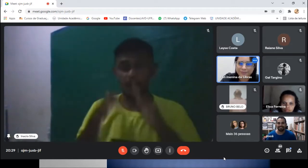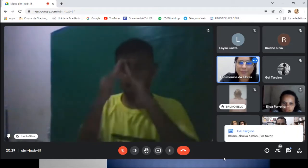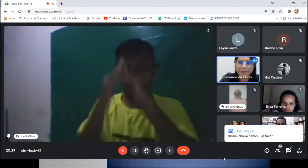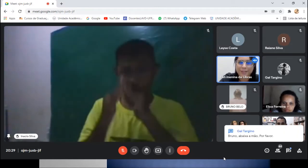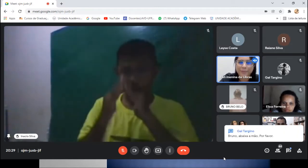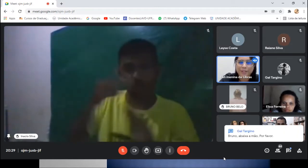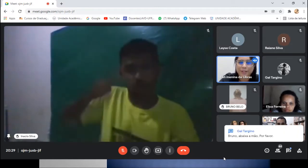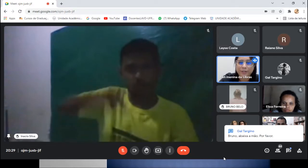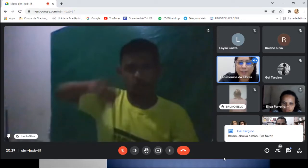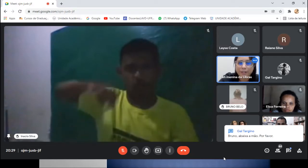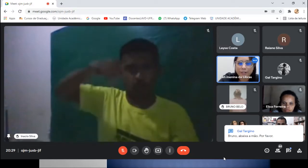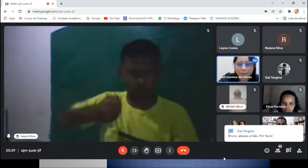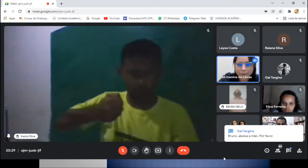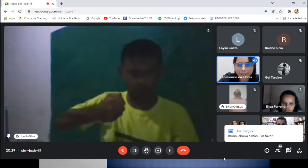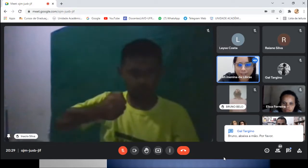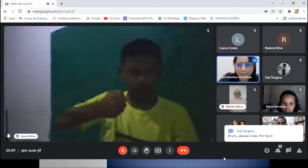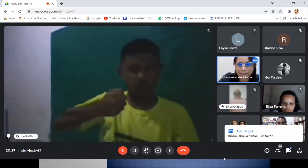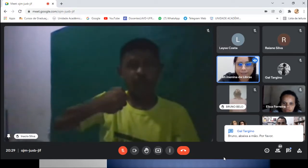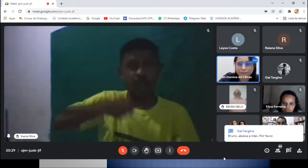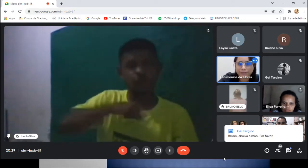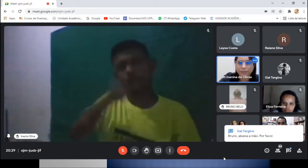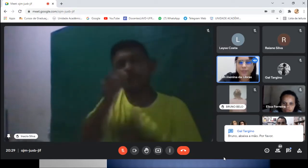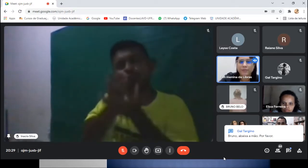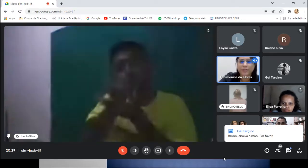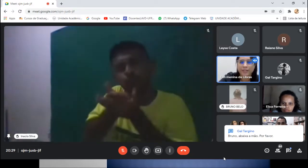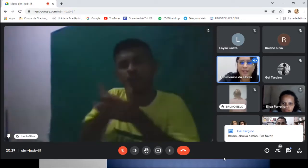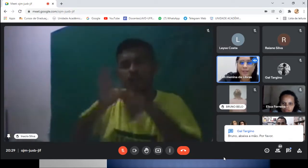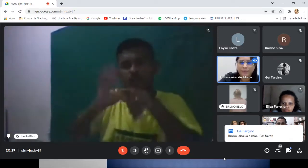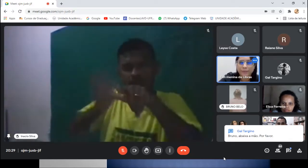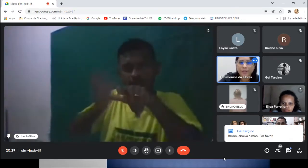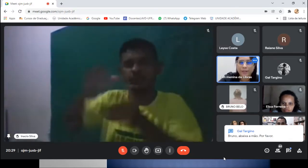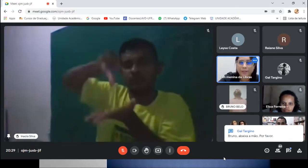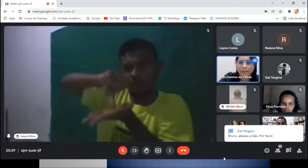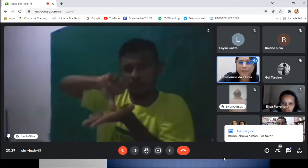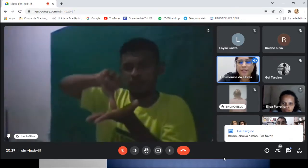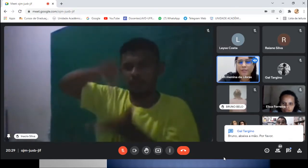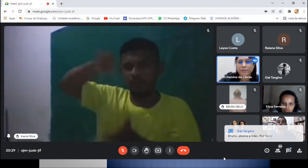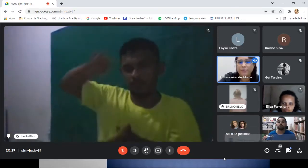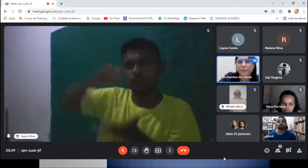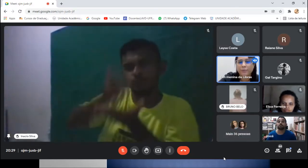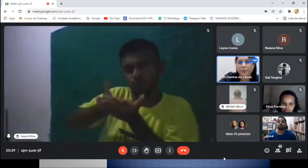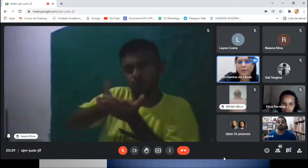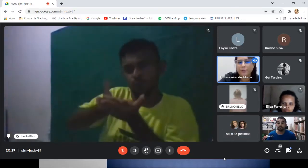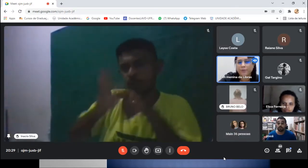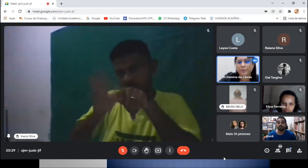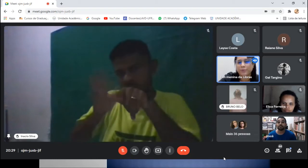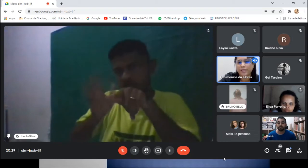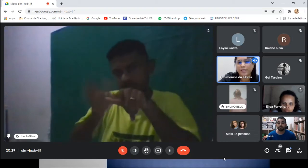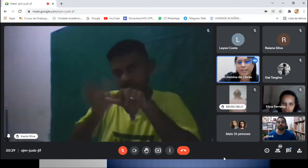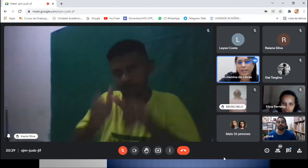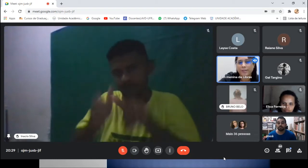Pronto, esse é meu sinal. Eu moro aqui, em Juazeiro, mas estudo no polo Letras